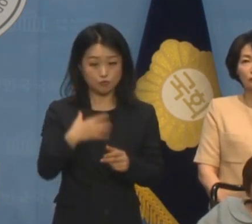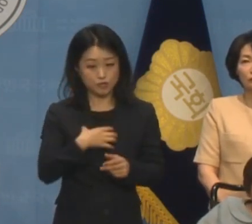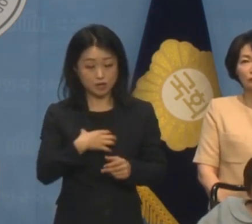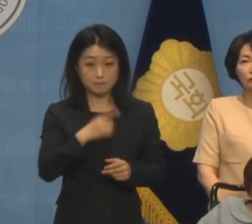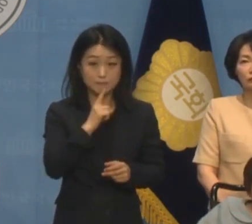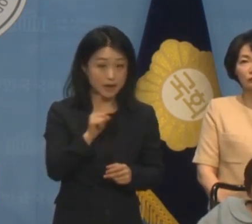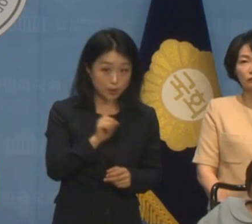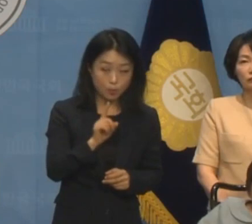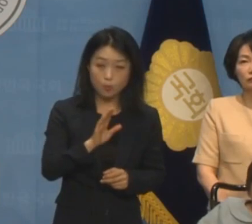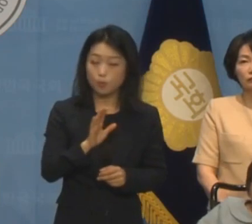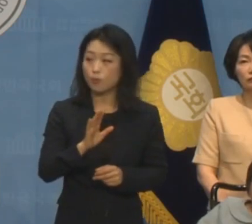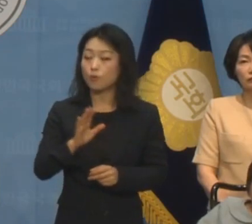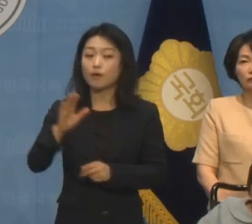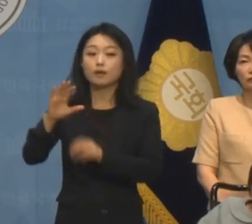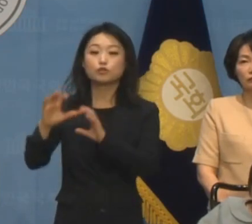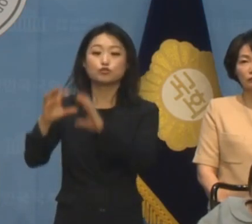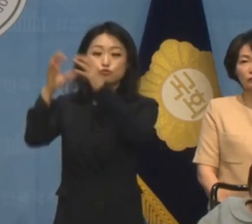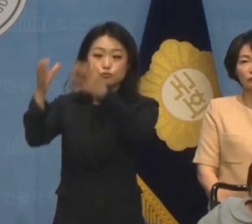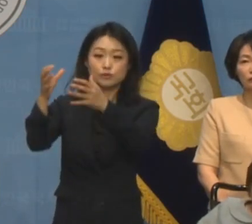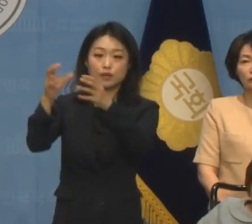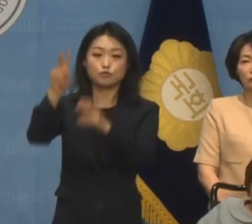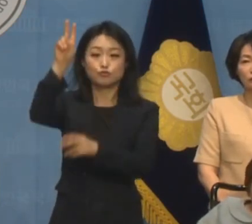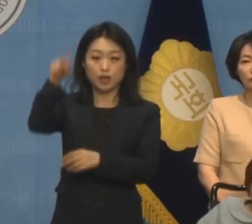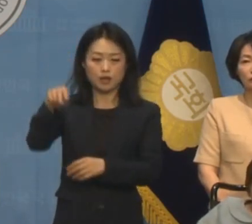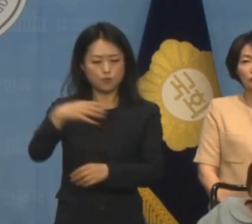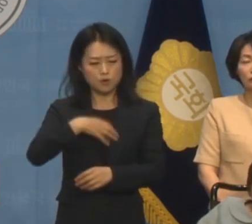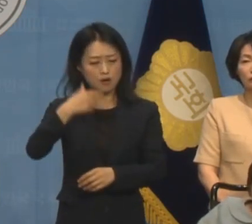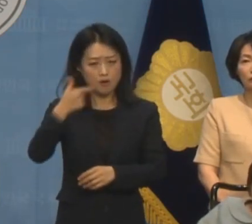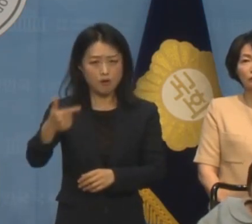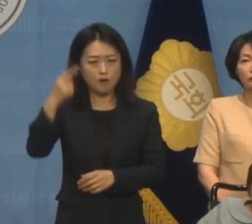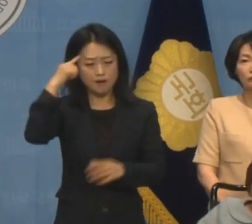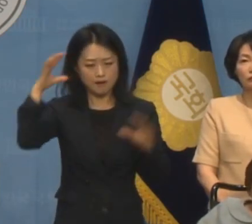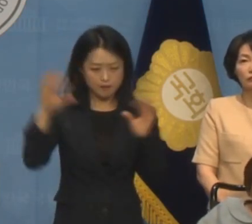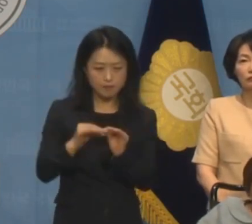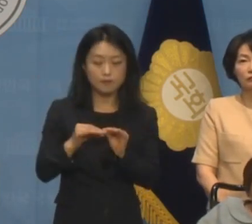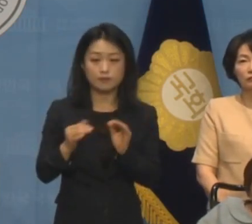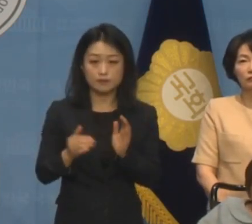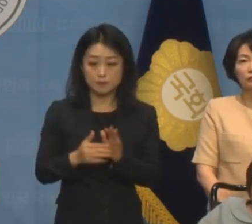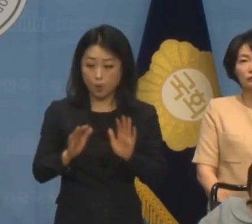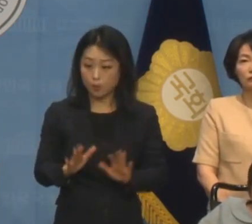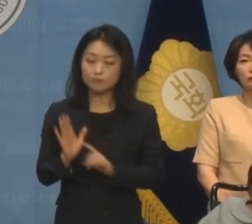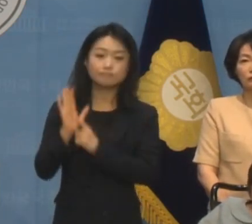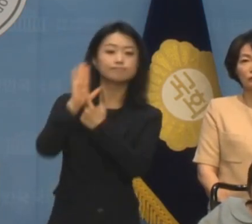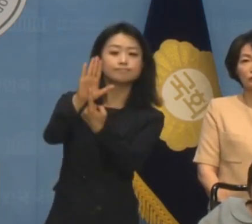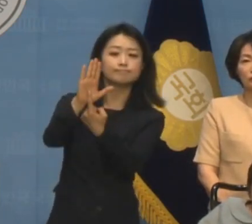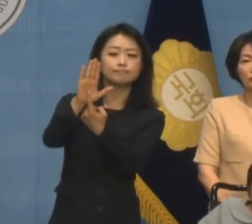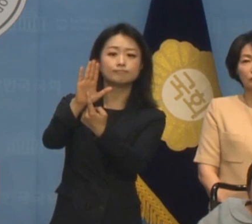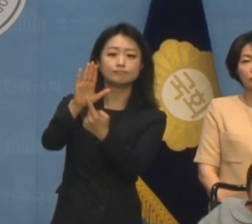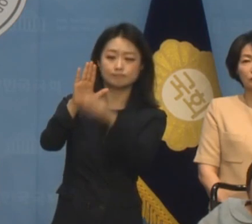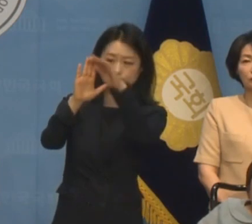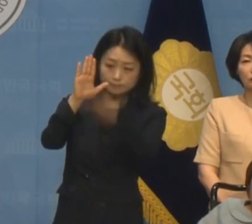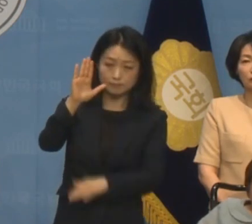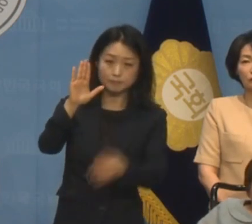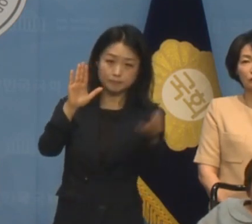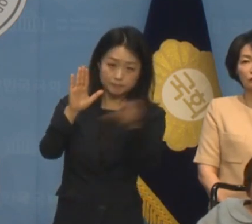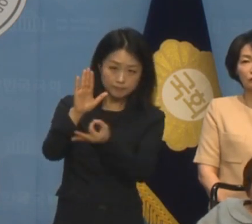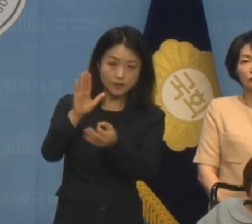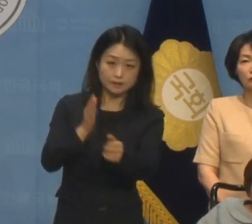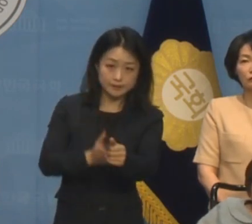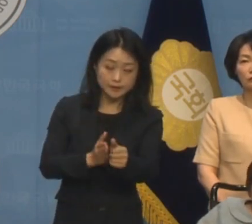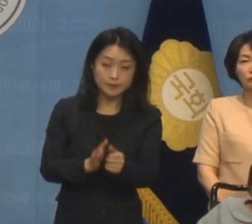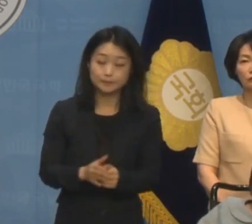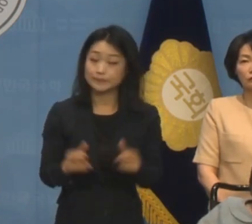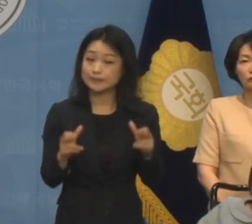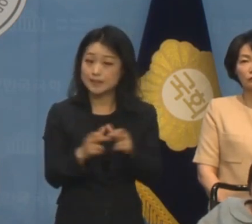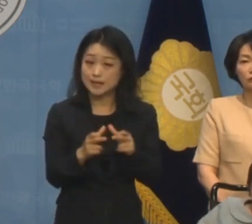세계에서 우려하는 바로 이러한 것을 오늘의 이 성명서로 증명하고 있다고 생각합니다.